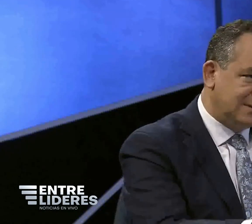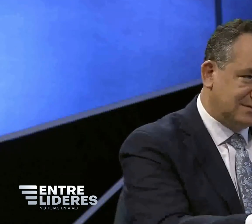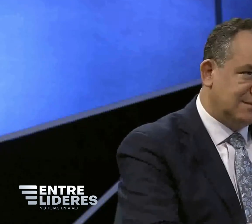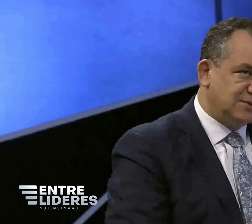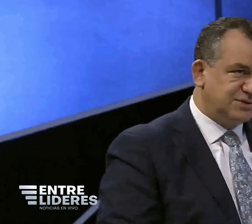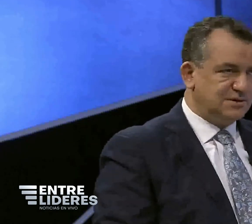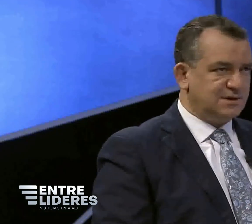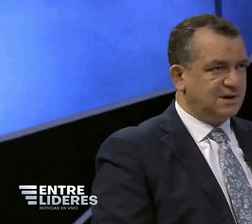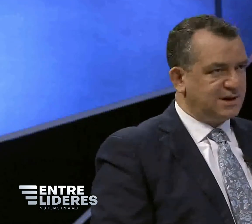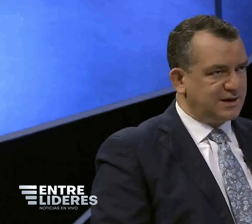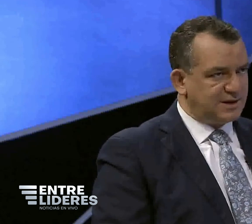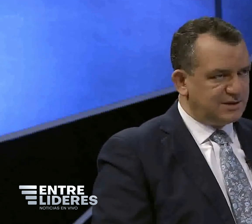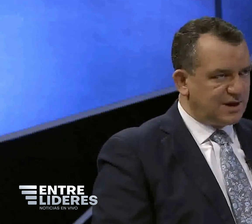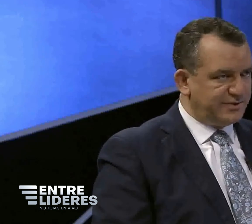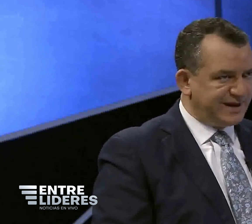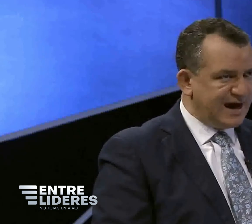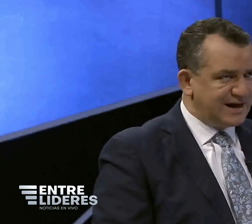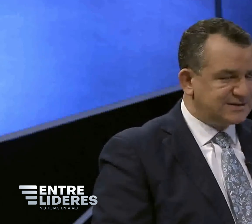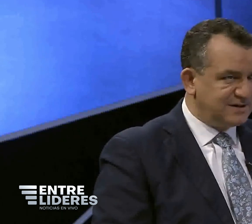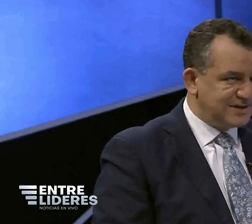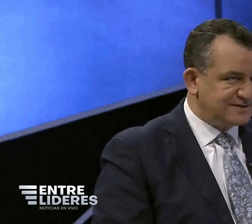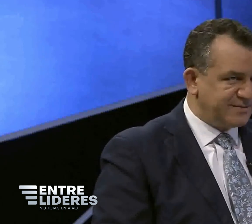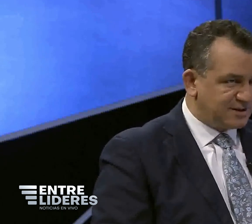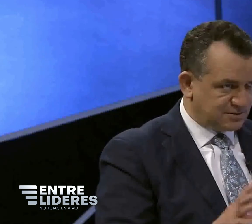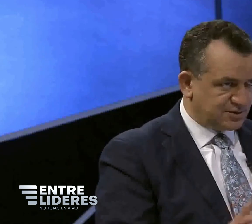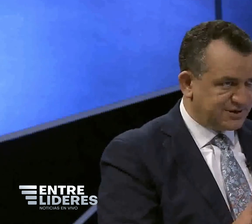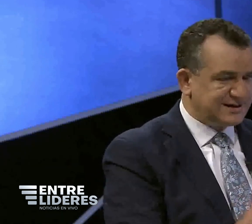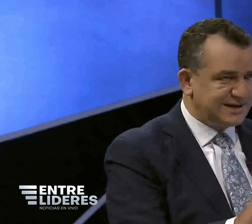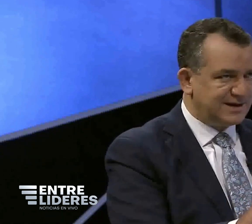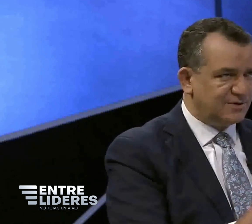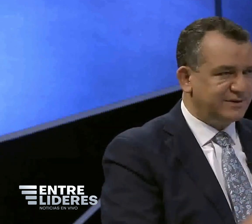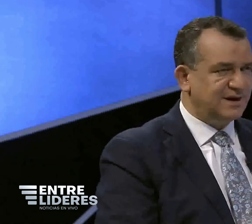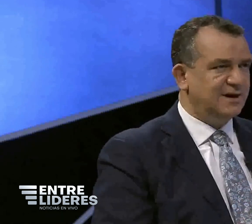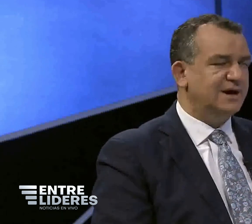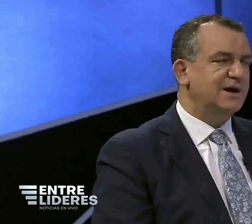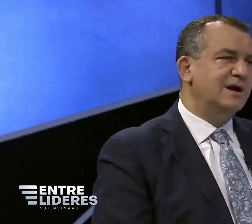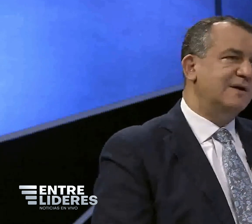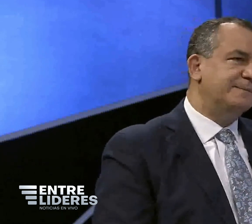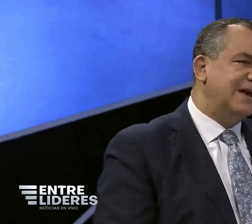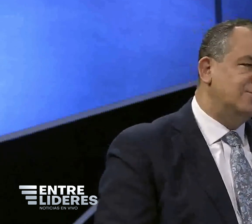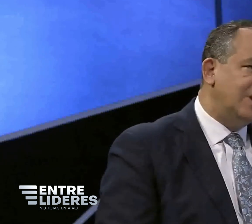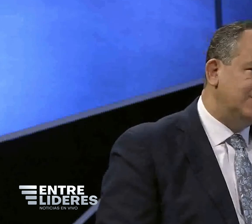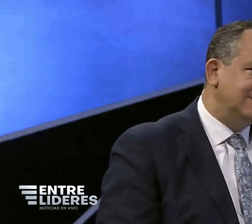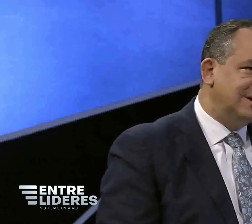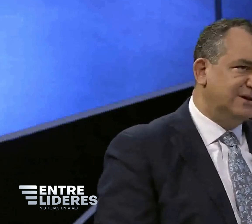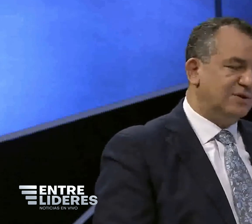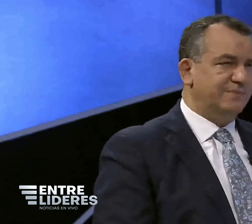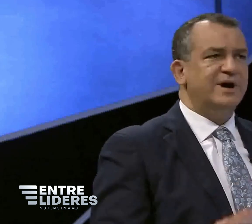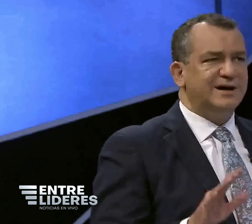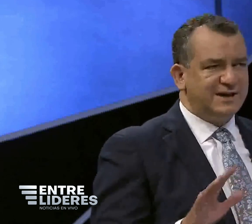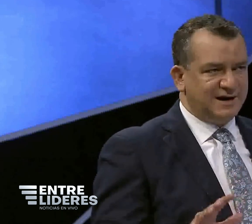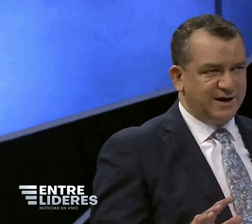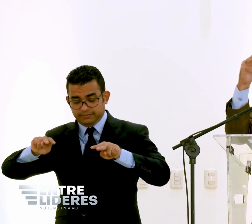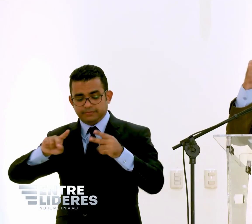mismos, que será una multa equivalente a 3 veces el monto excedido. Agregó que la JCE emitirá una resolución para pedir informes